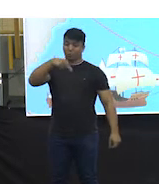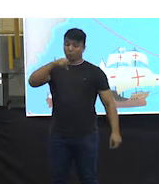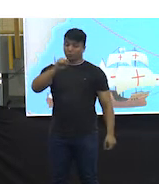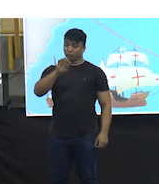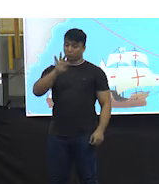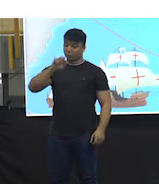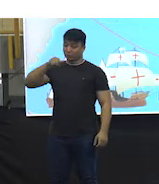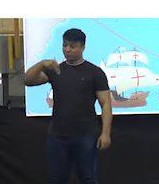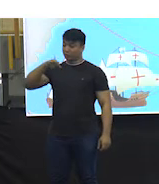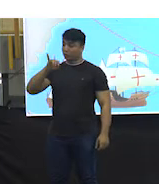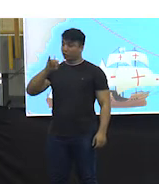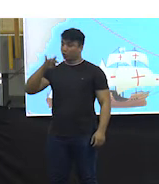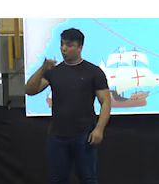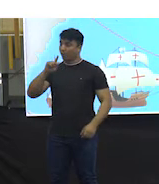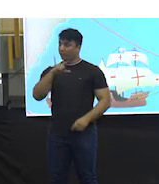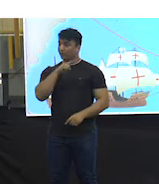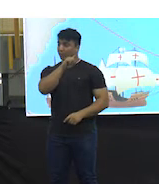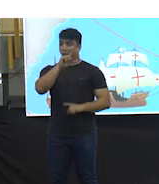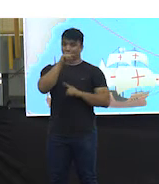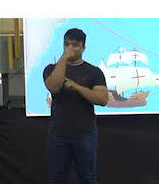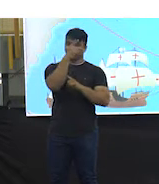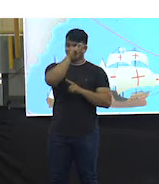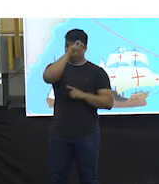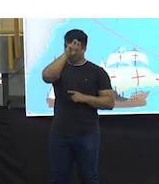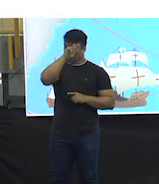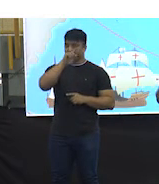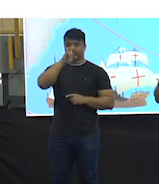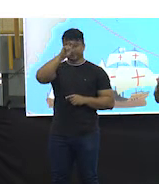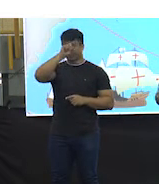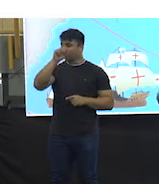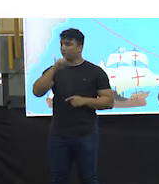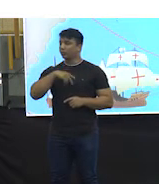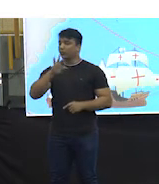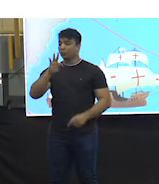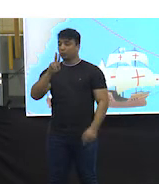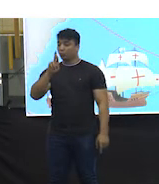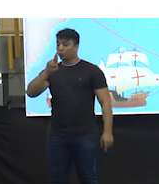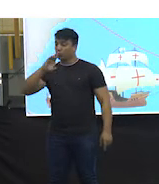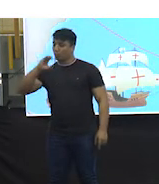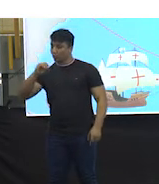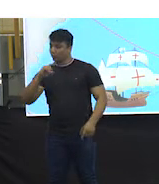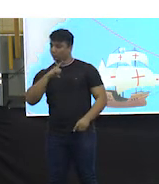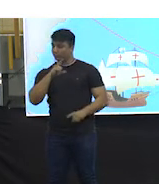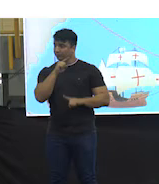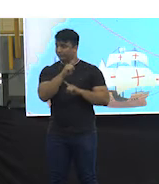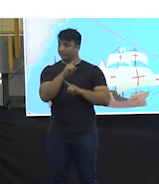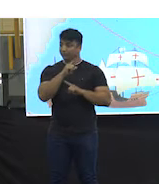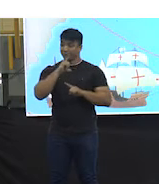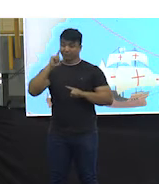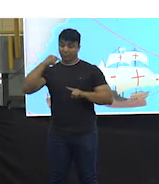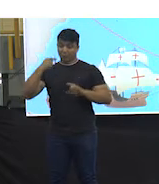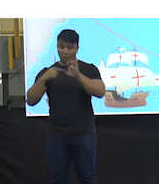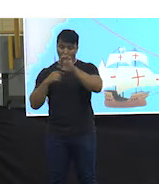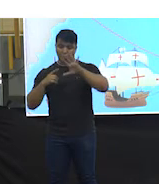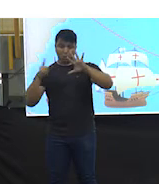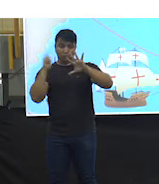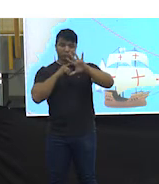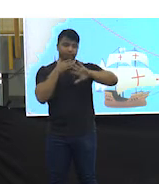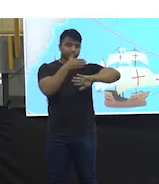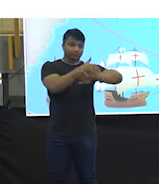dos turcos otomanos, e praticamente a cobrança de altos pedágios para que os europeus tivessem acesso ao mar